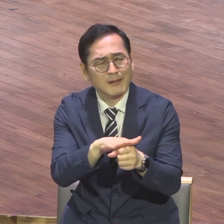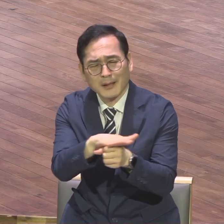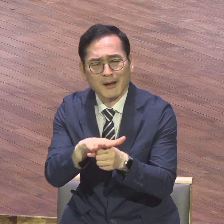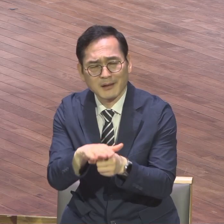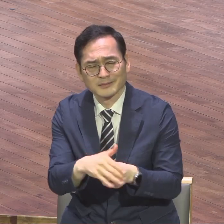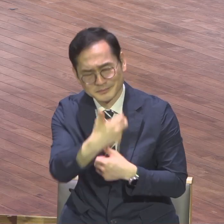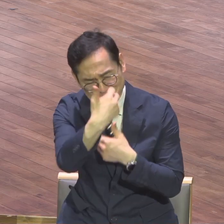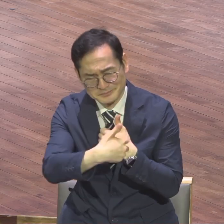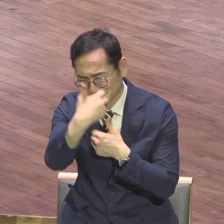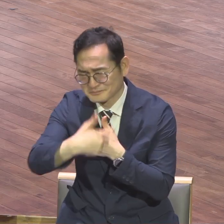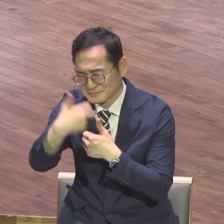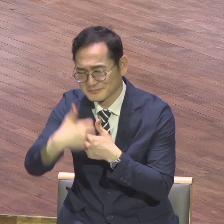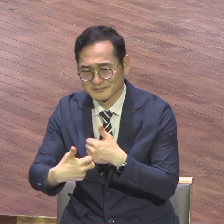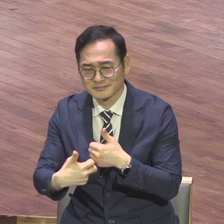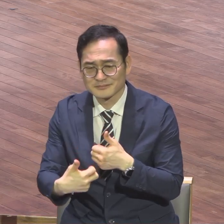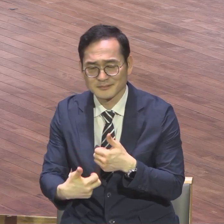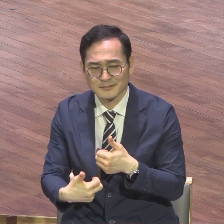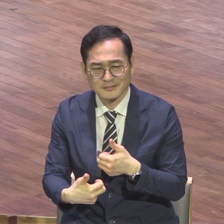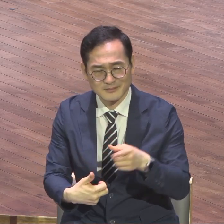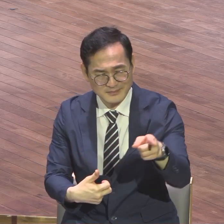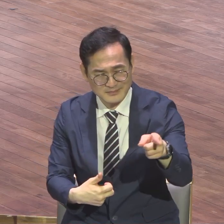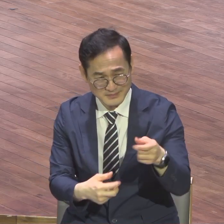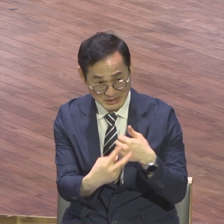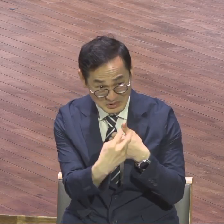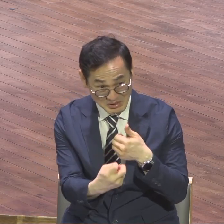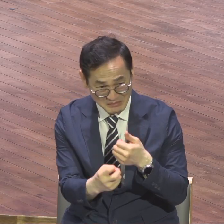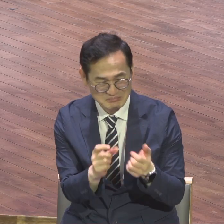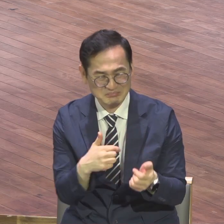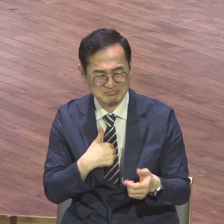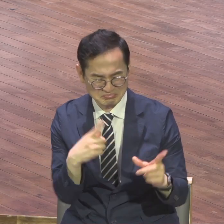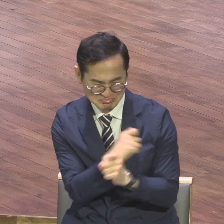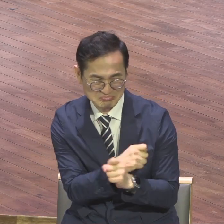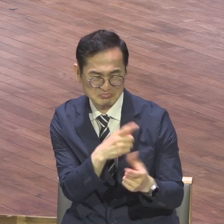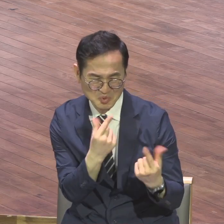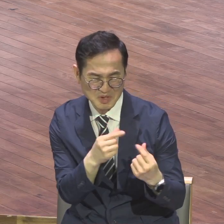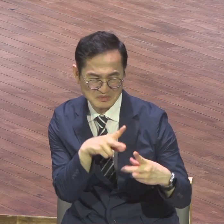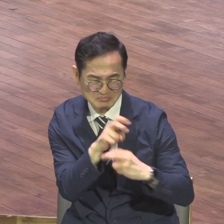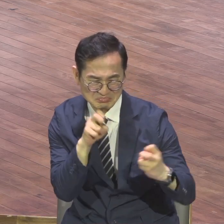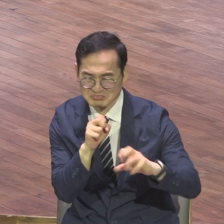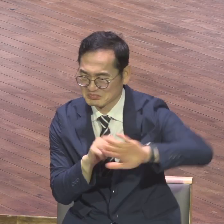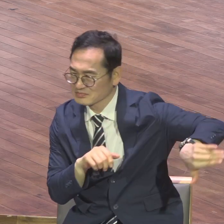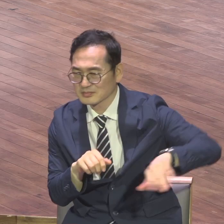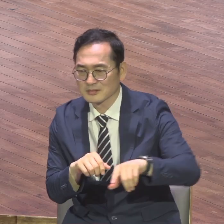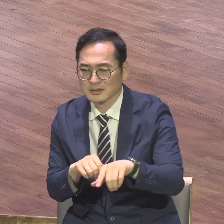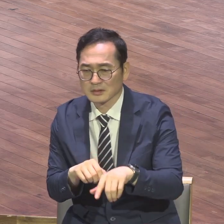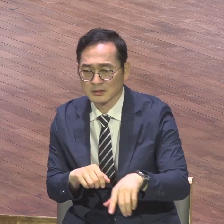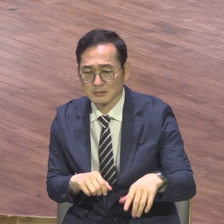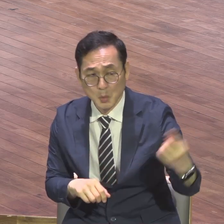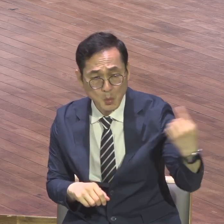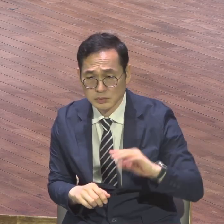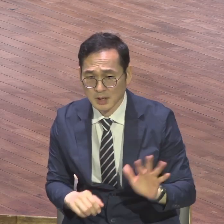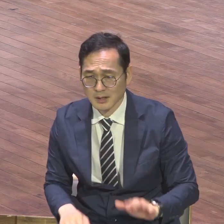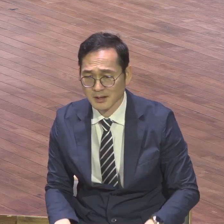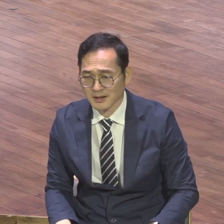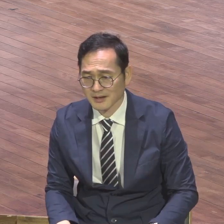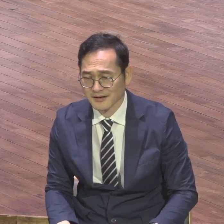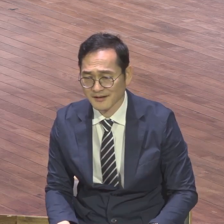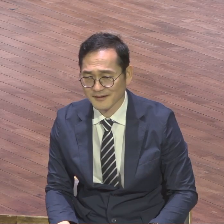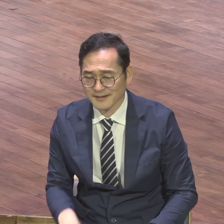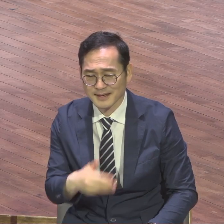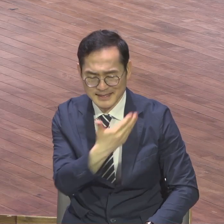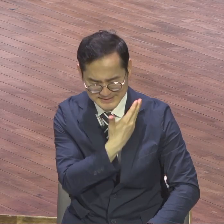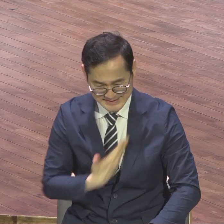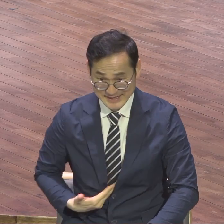이 사람 저 사람 골라내고 판단하고 따지면 그렇죠. 그 사람 고독한 사람이 아무도 옆에 안 옵니다. 이 사도들은요,